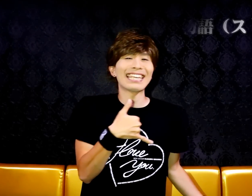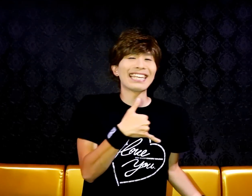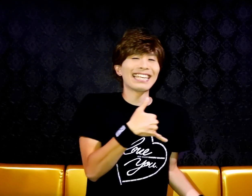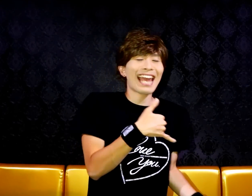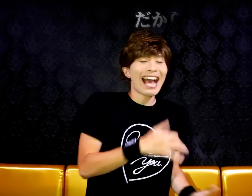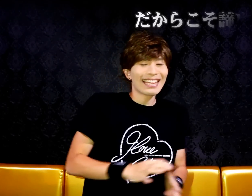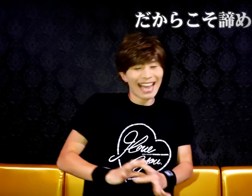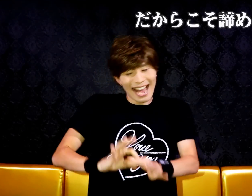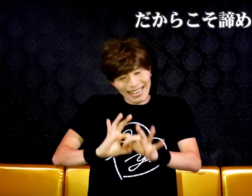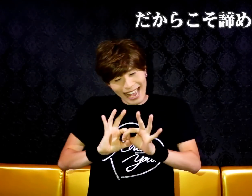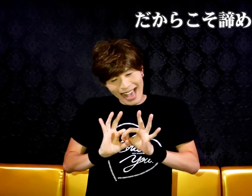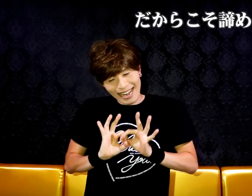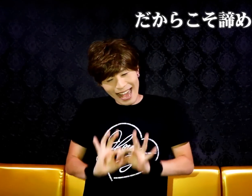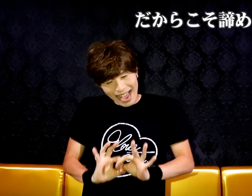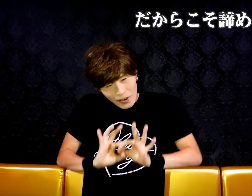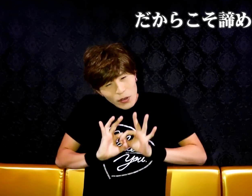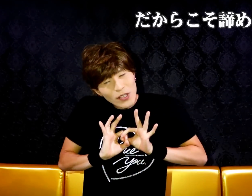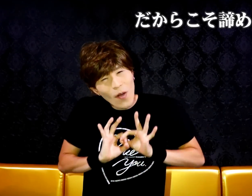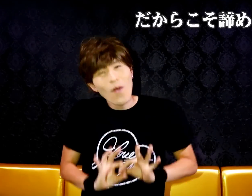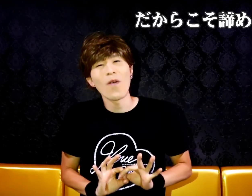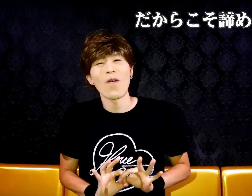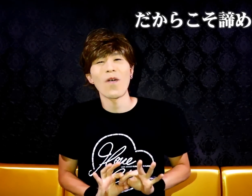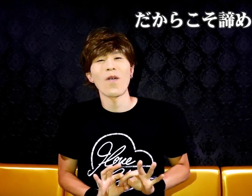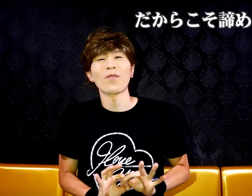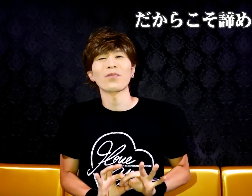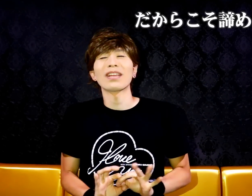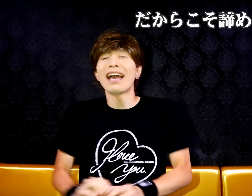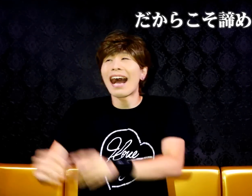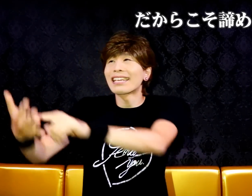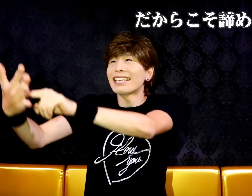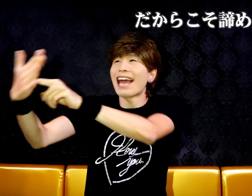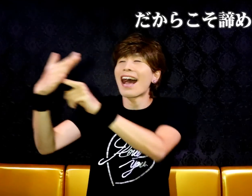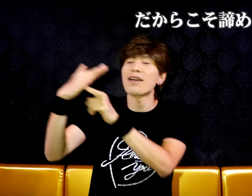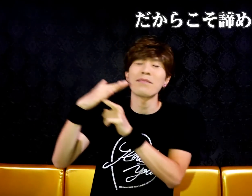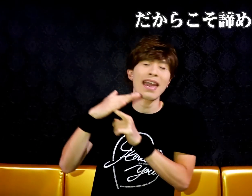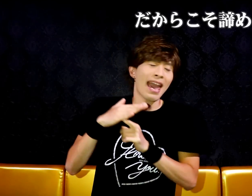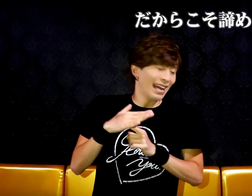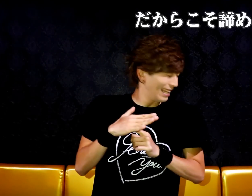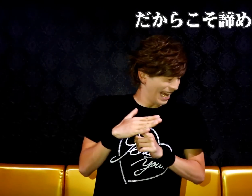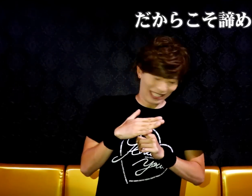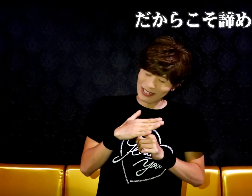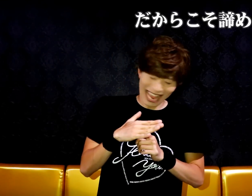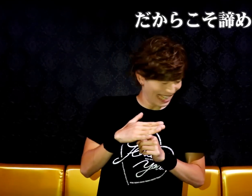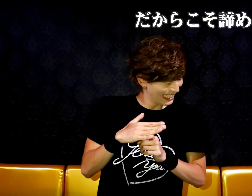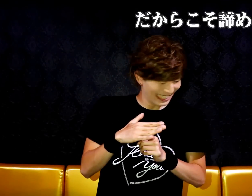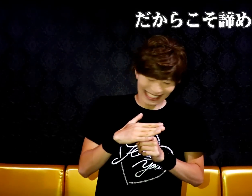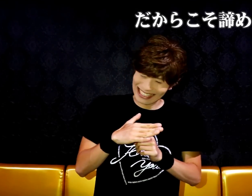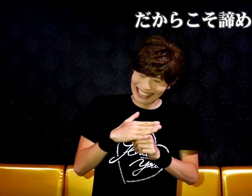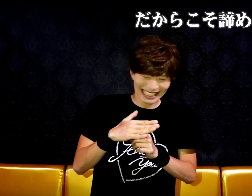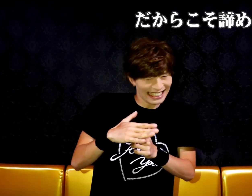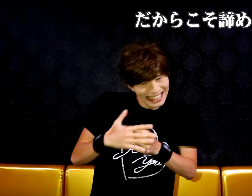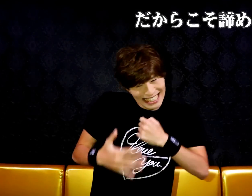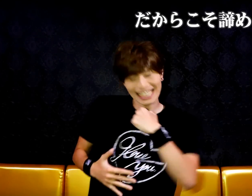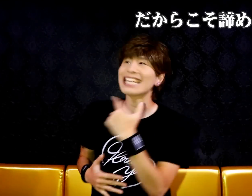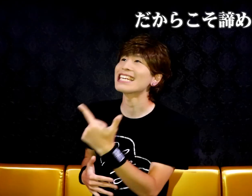ーリーだからこそ諦めたくない。